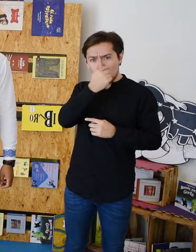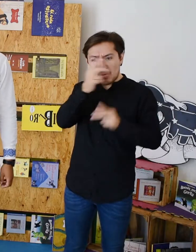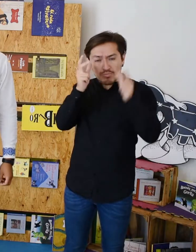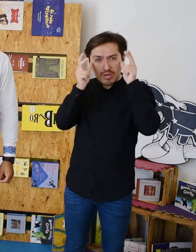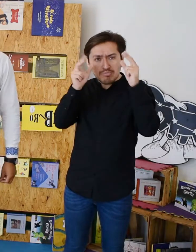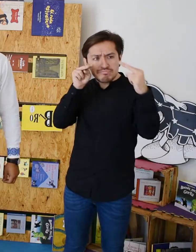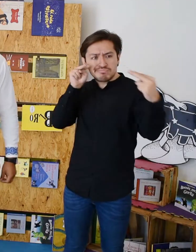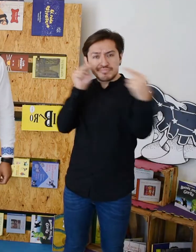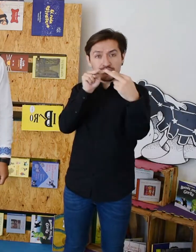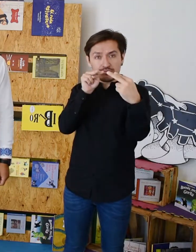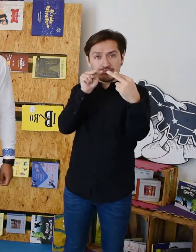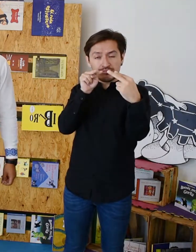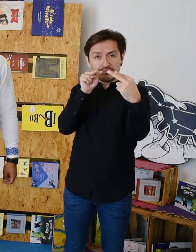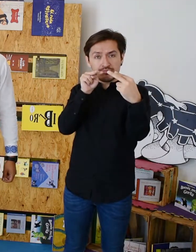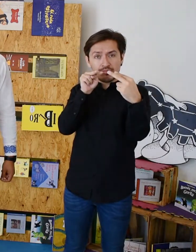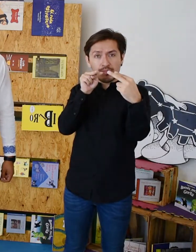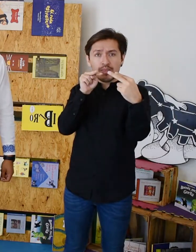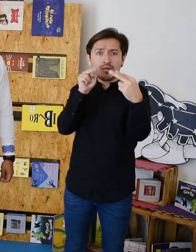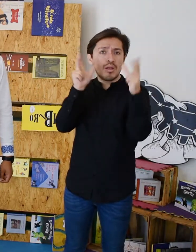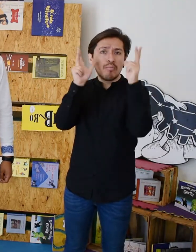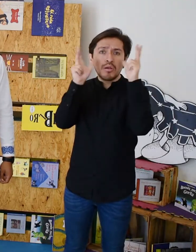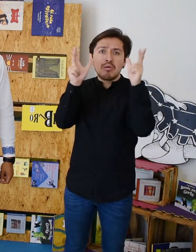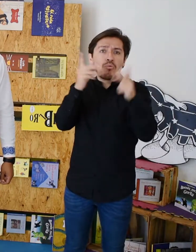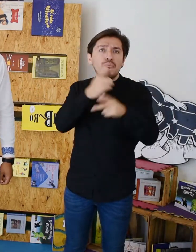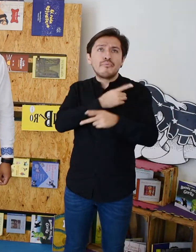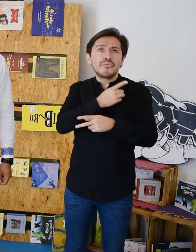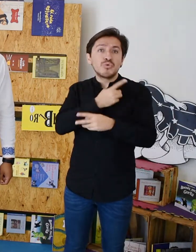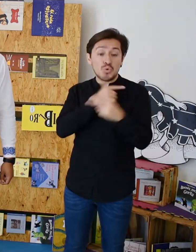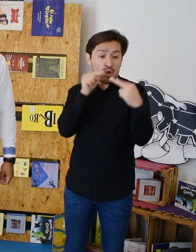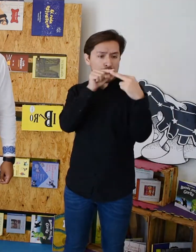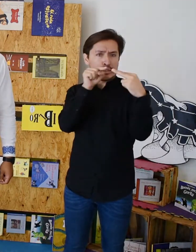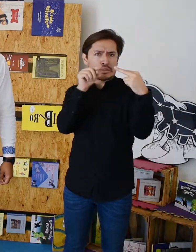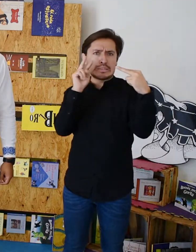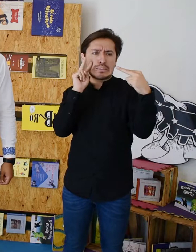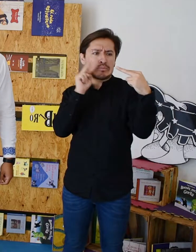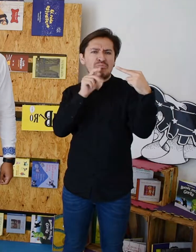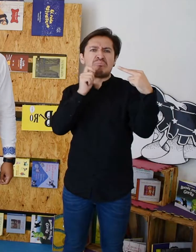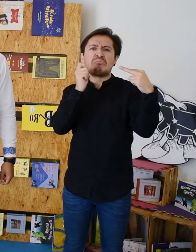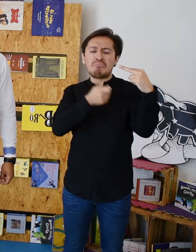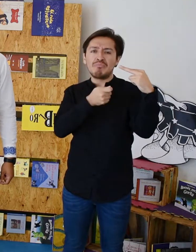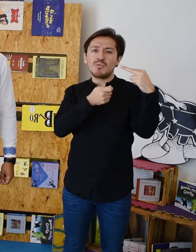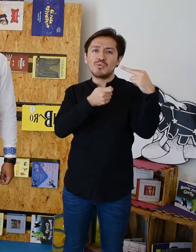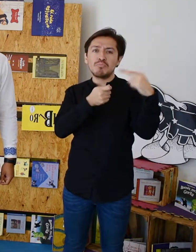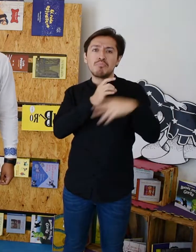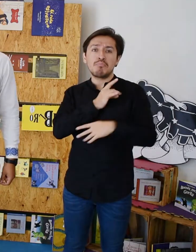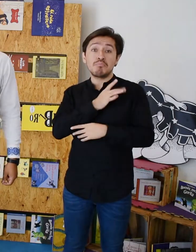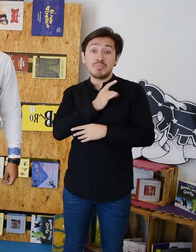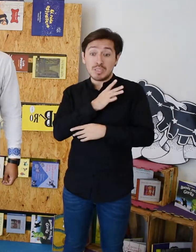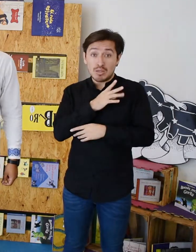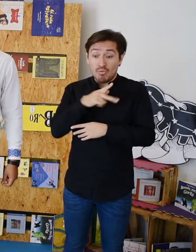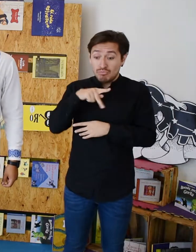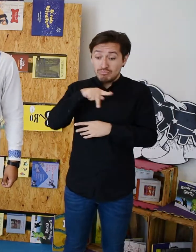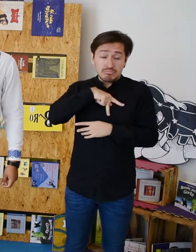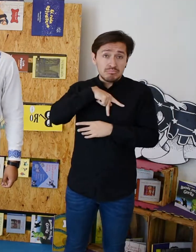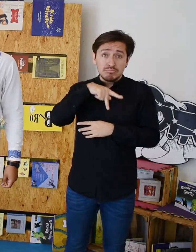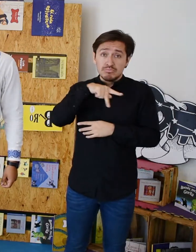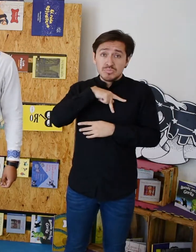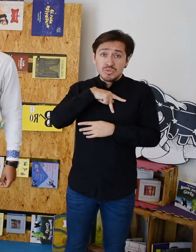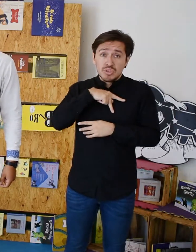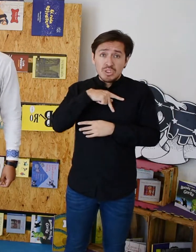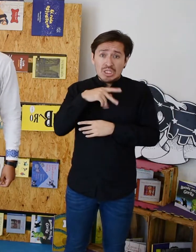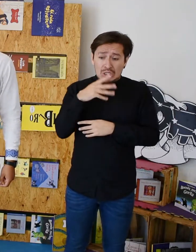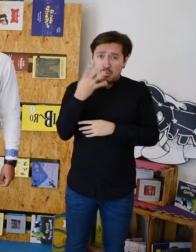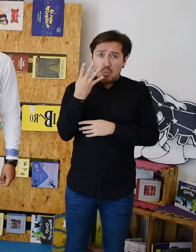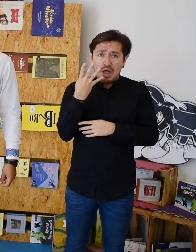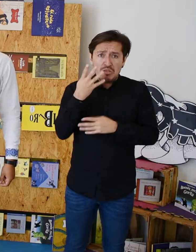venado. El venado, lo único que vio en esa mirada fue su propio miedo, y de ser 4 veces